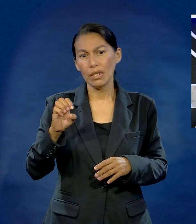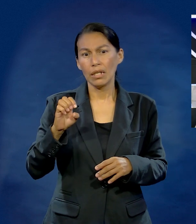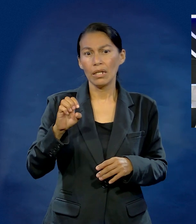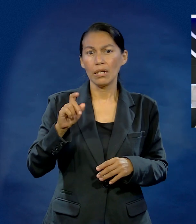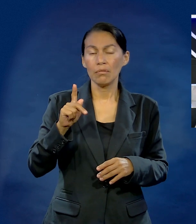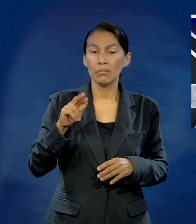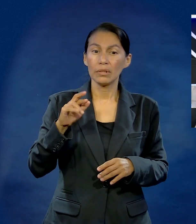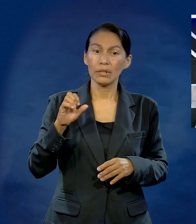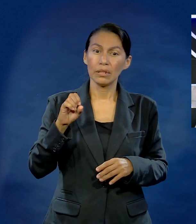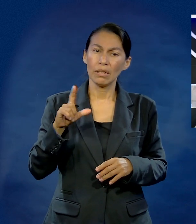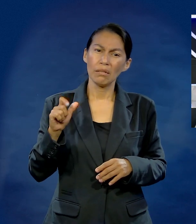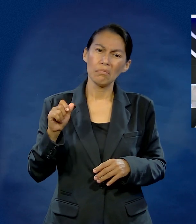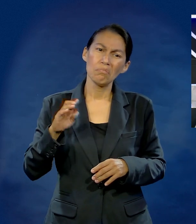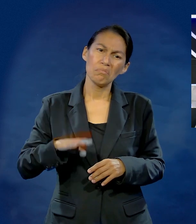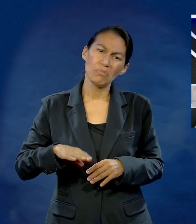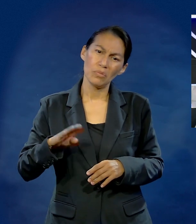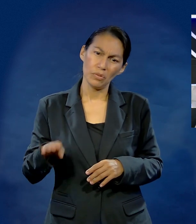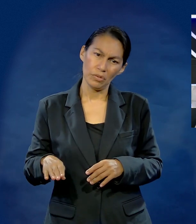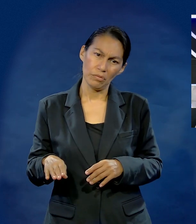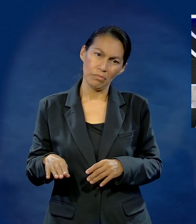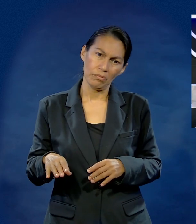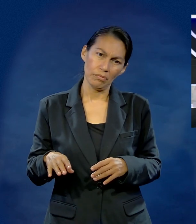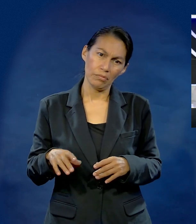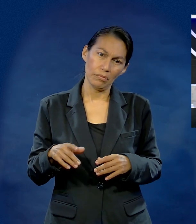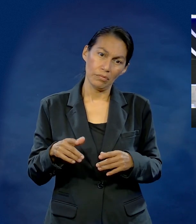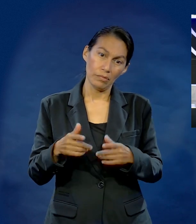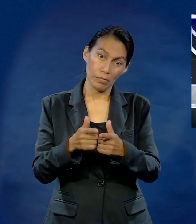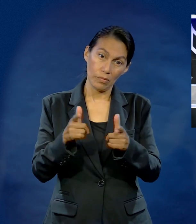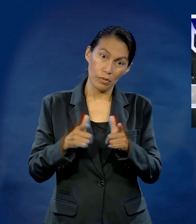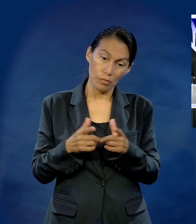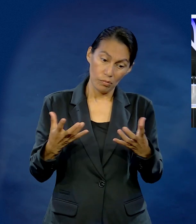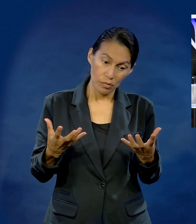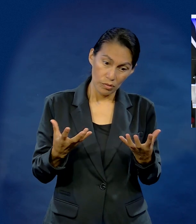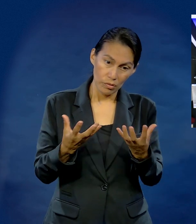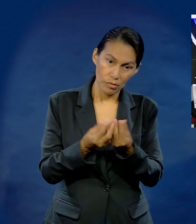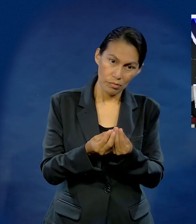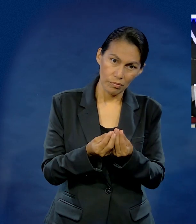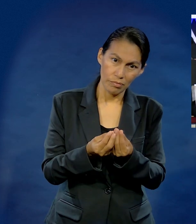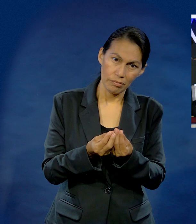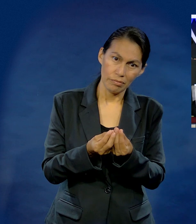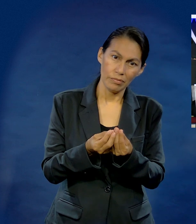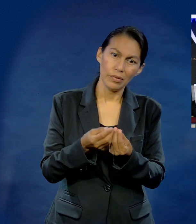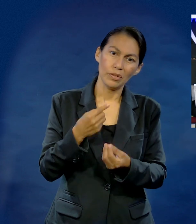fue a Veracruz, Priscila se casó y se fue al sureste, y Militza murió en un accidente.